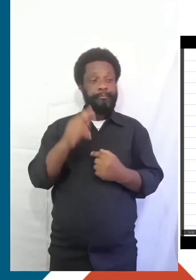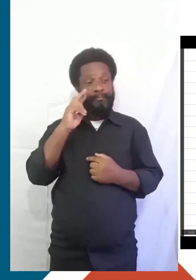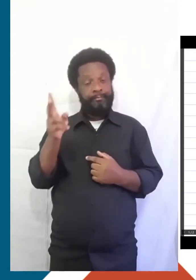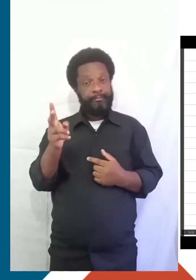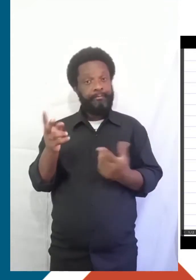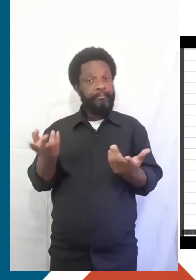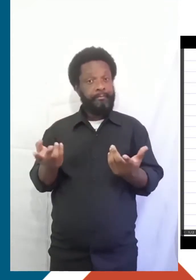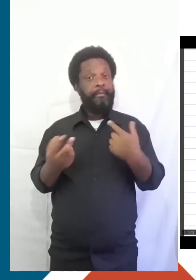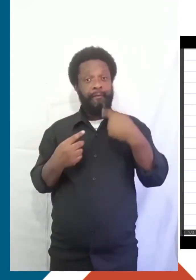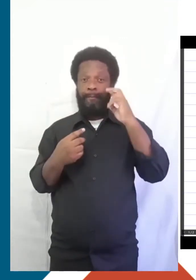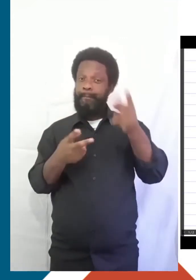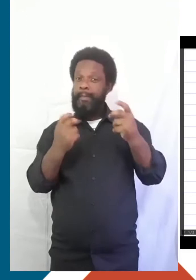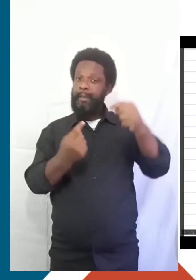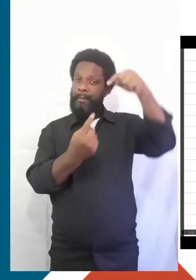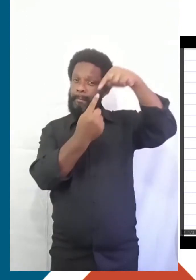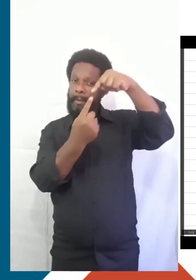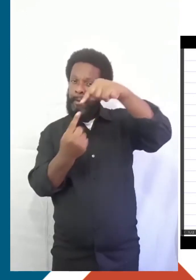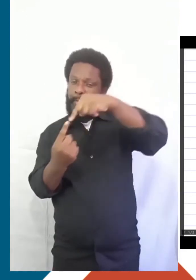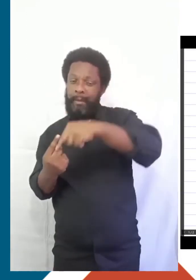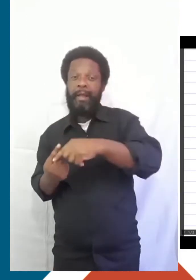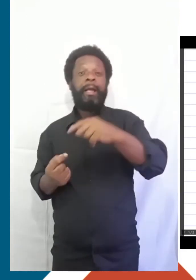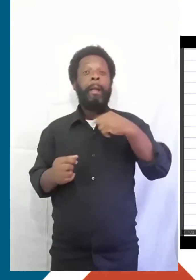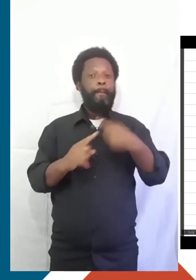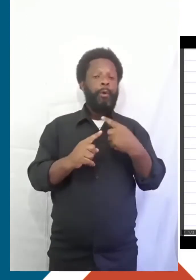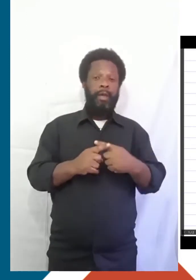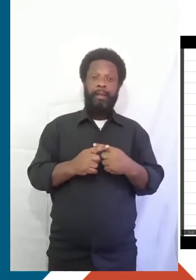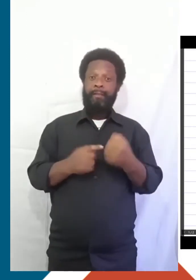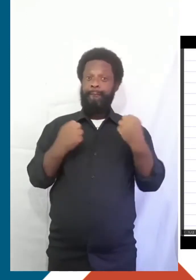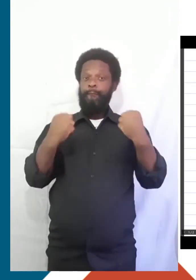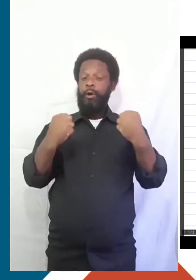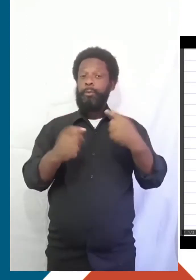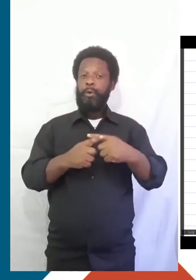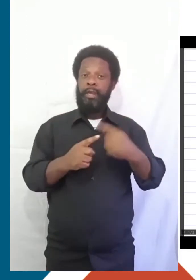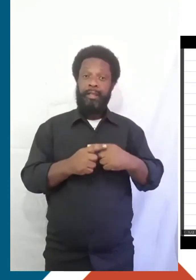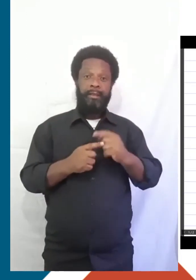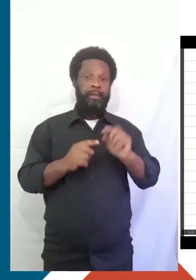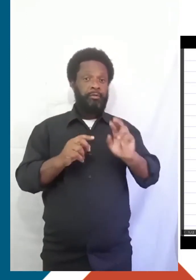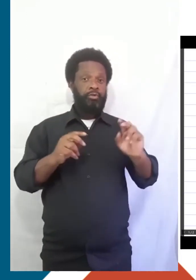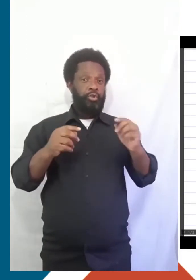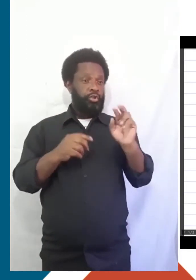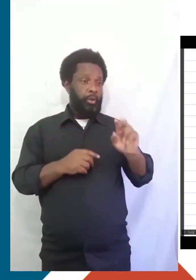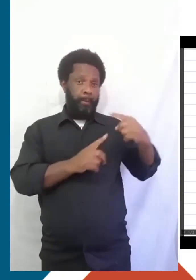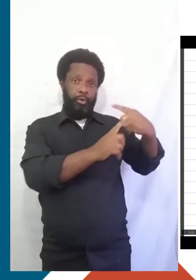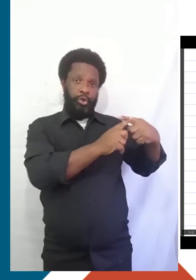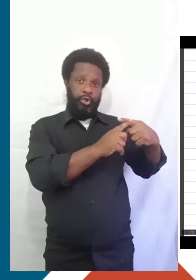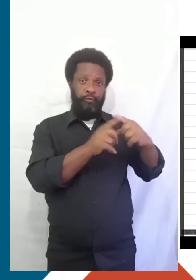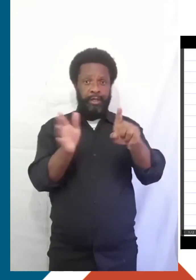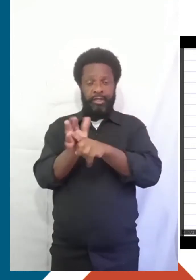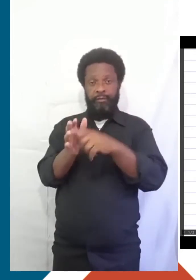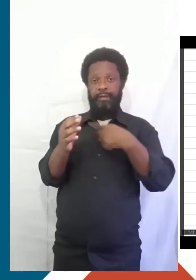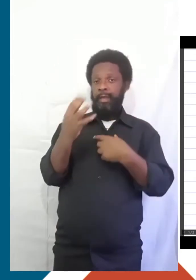com positivo, positivo com negativo. Vocês percebem que há uma interação forte porque você tem polos opostos